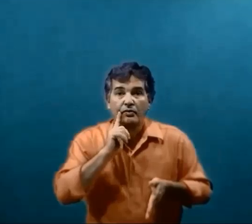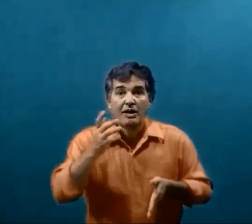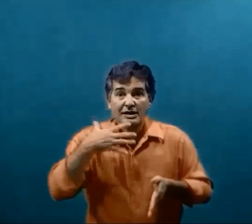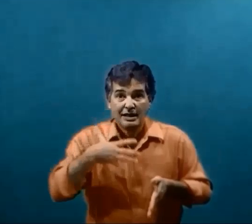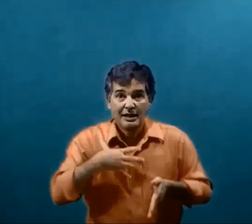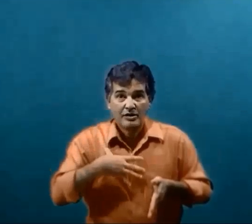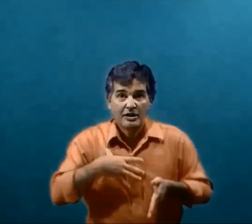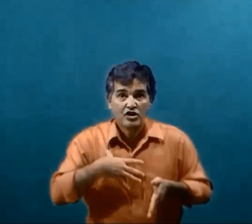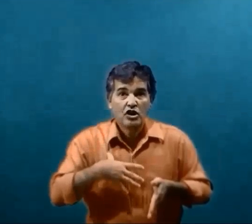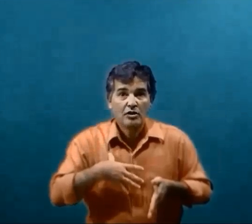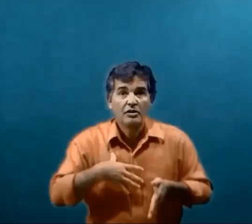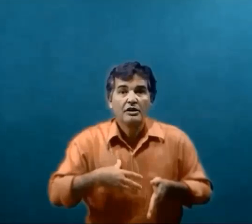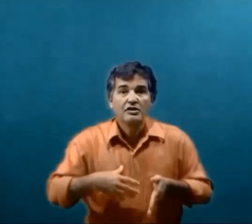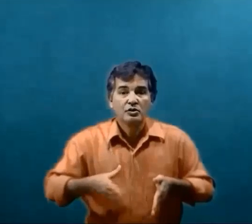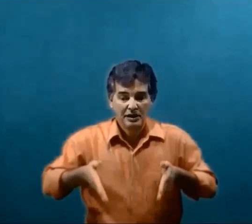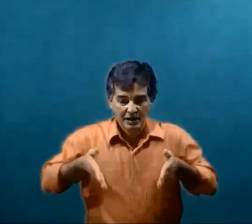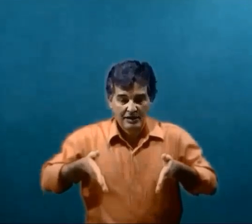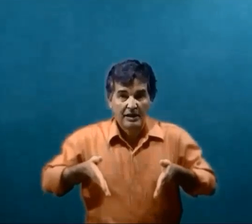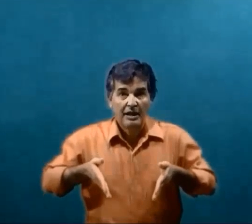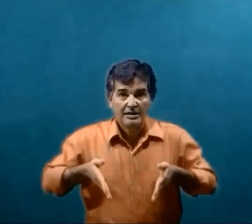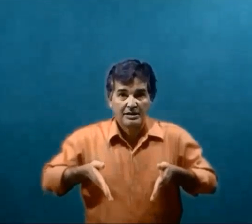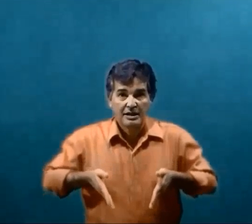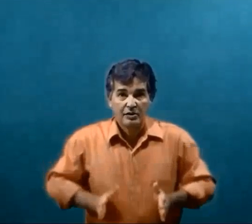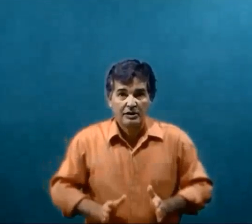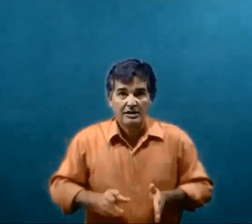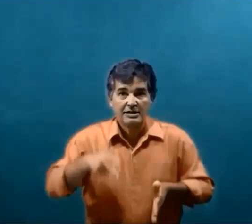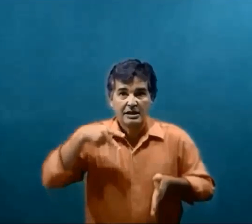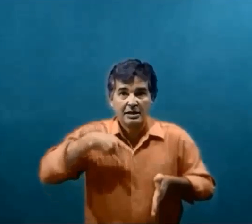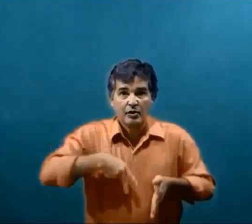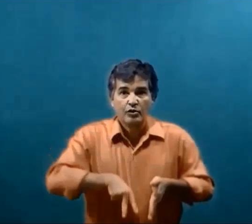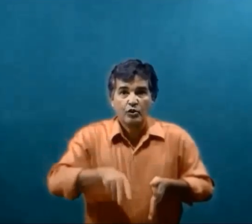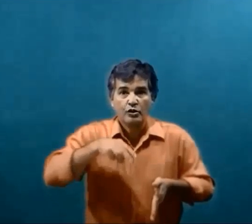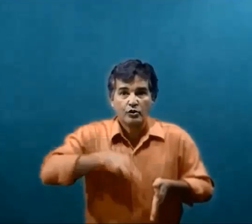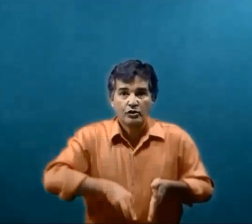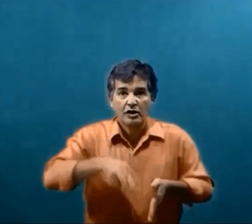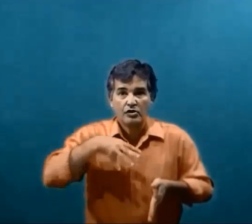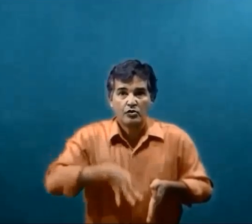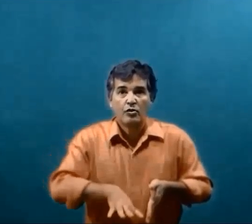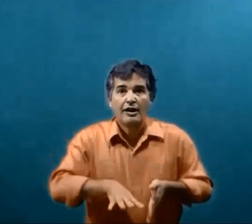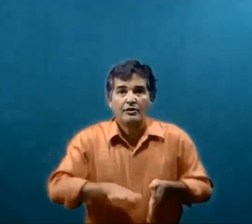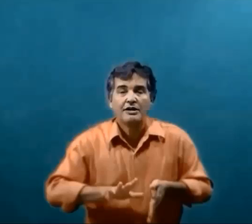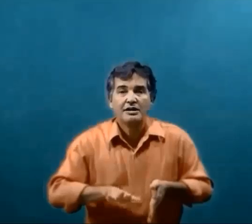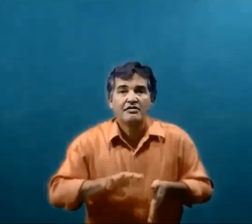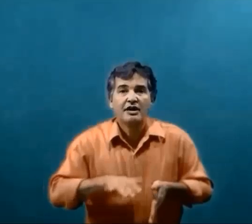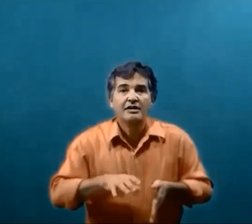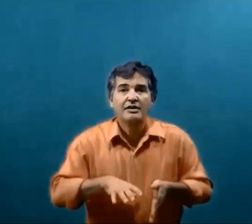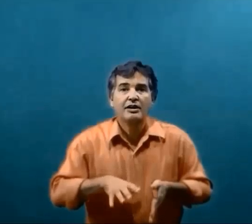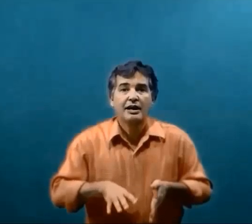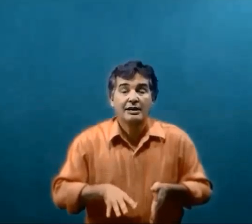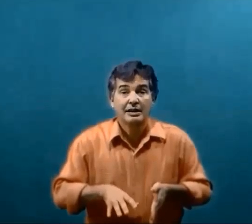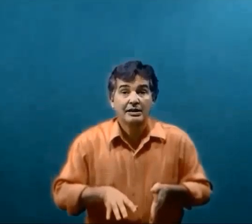Mas aqui na nossa região se utiliza esse sinal de nascer com 2, com 3, com 4 e assim vai dando a